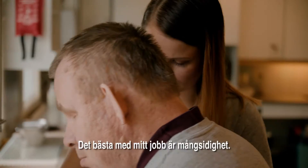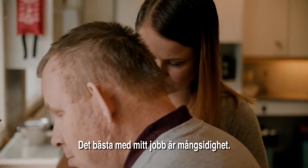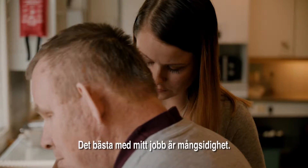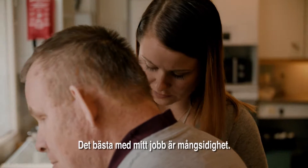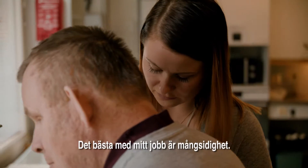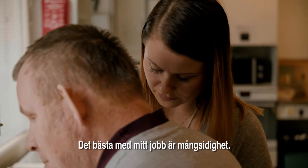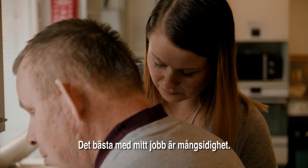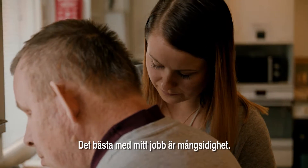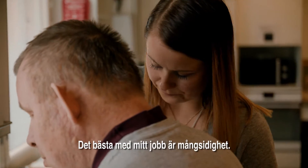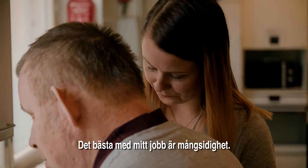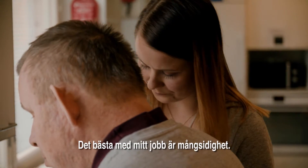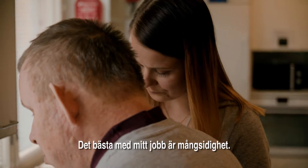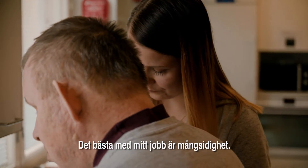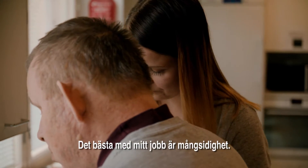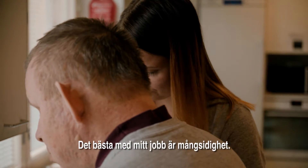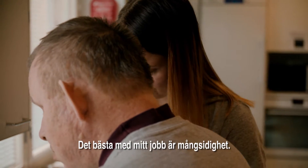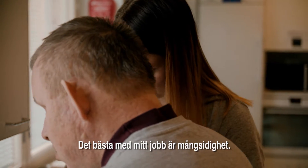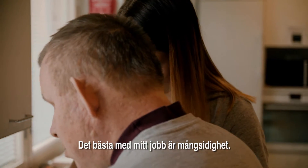Mun työssä parasta on monipuolisuus.